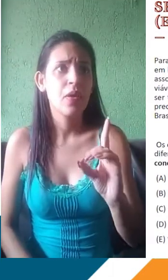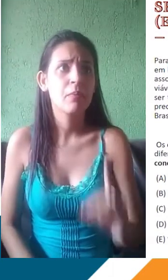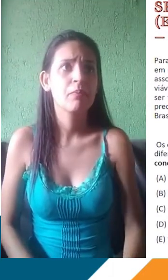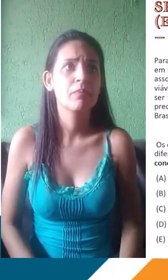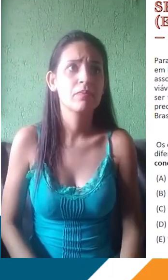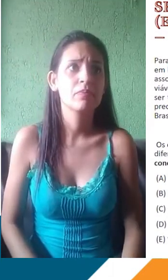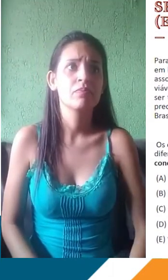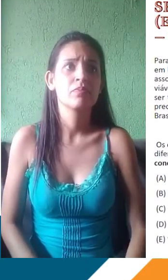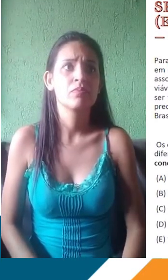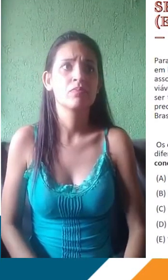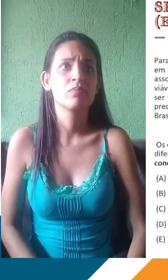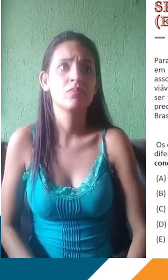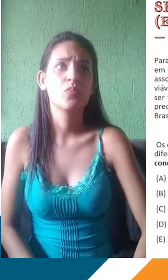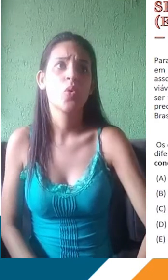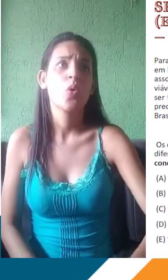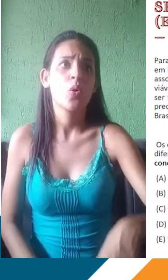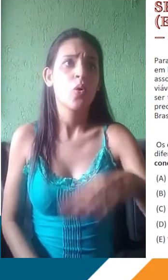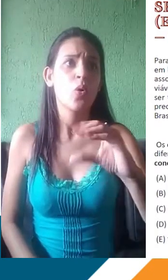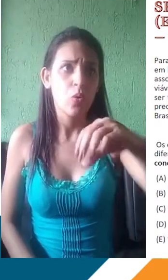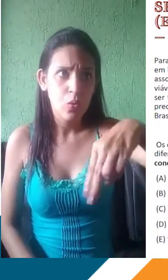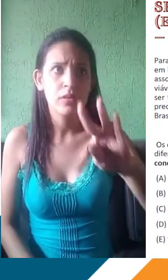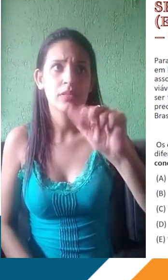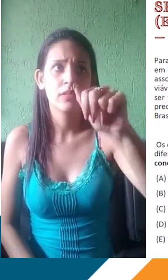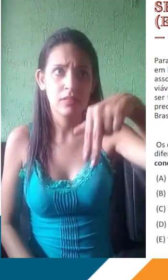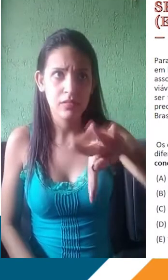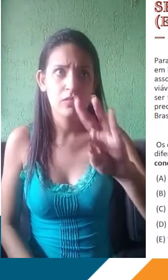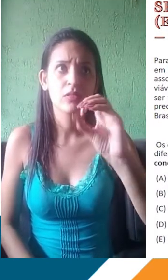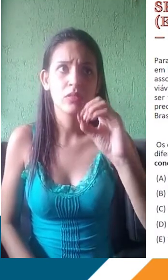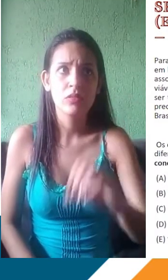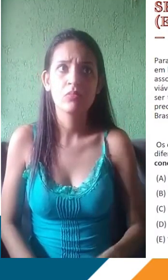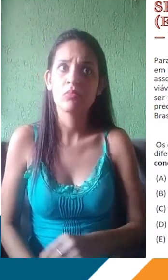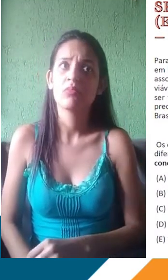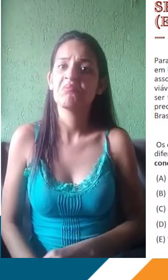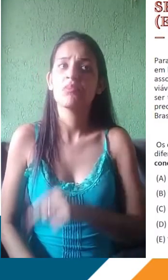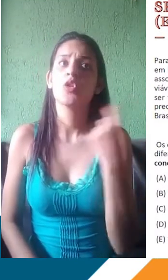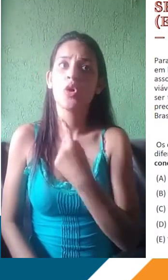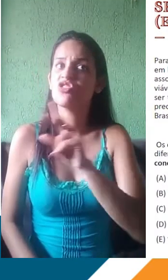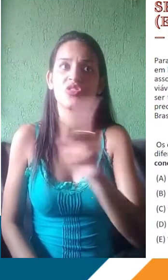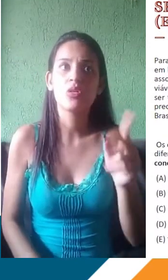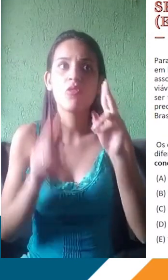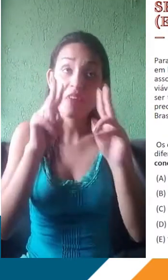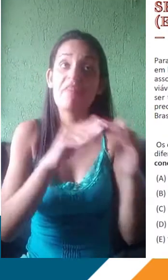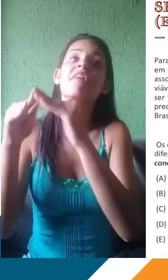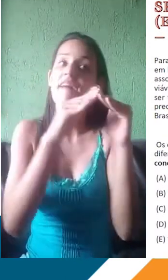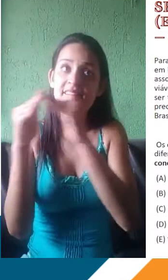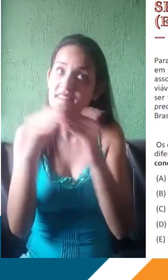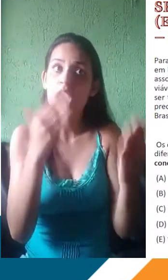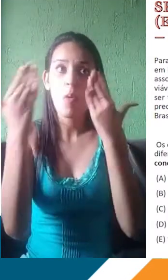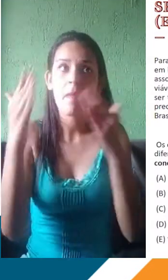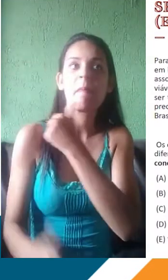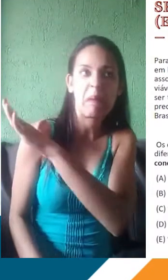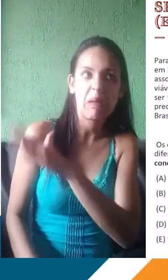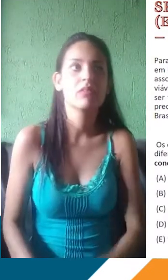moderno. Você pode pausar o vídeo agora, vamos analisar a questão. Ok, então como o texto trata do